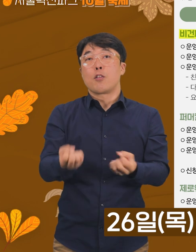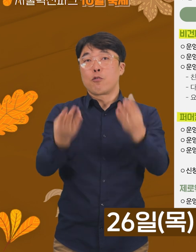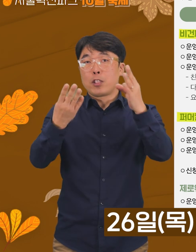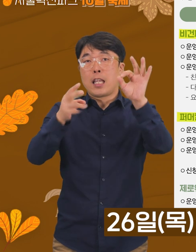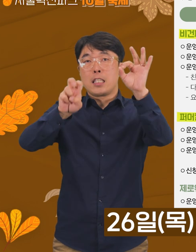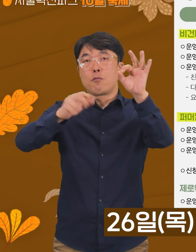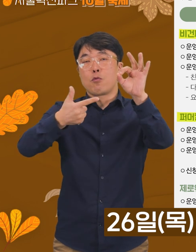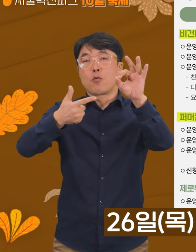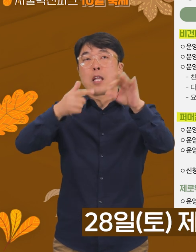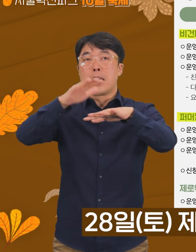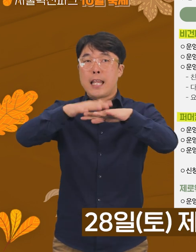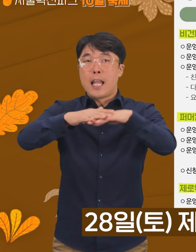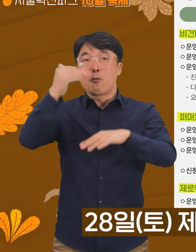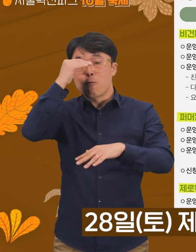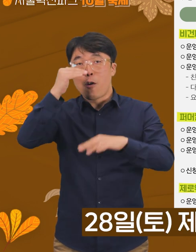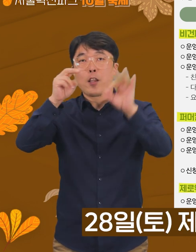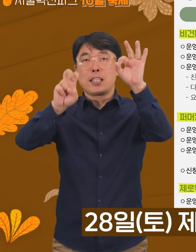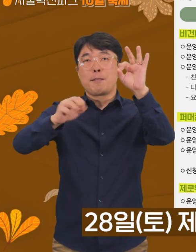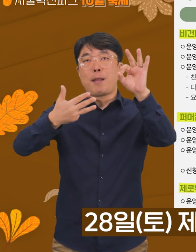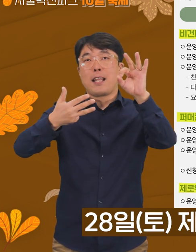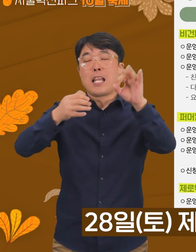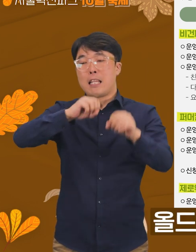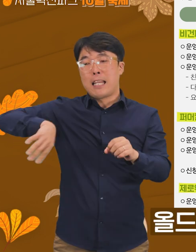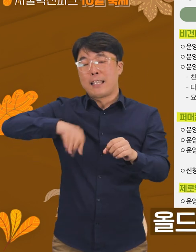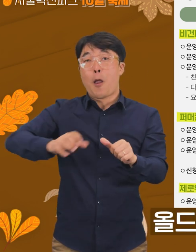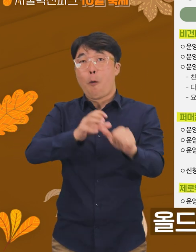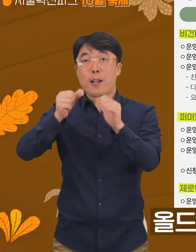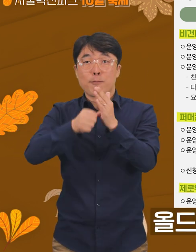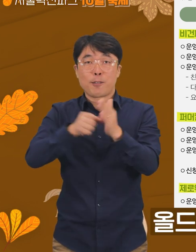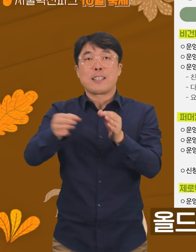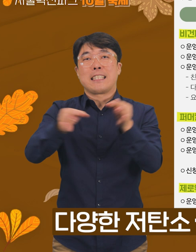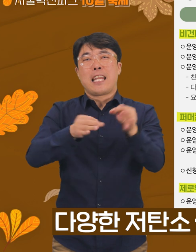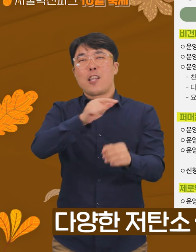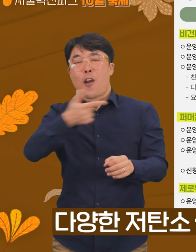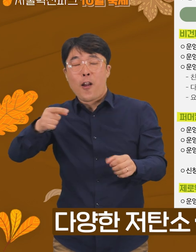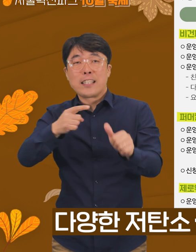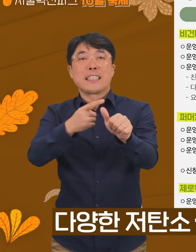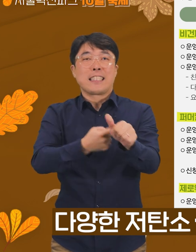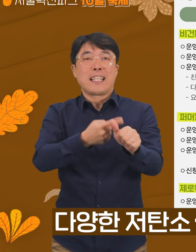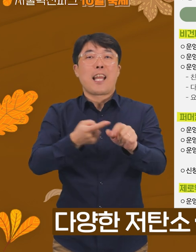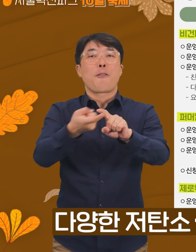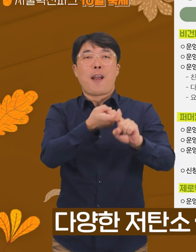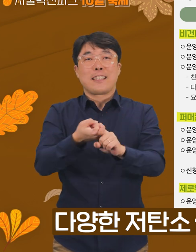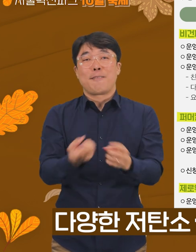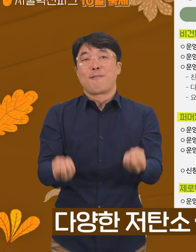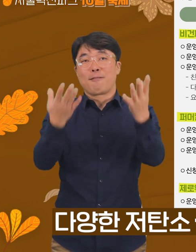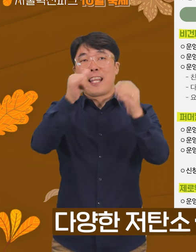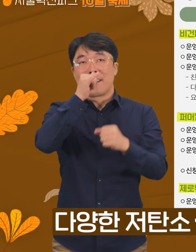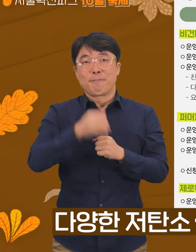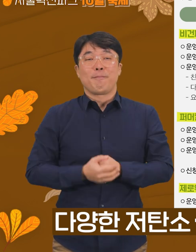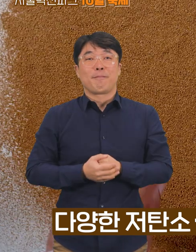26일 퍼머컬처 텃밭투어, 28일 제로웨이스트 플리마켓, 올드미디어 축제 등 다양한 저탄소 친환경 행사가